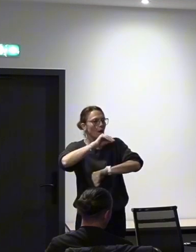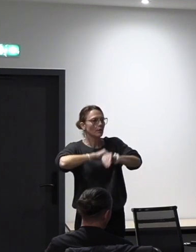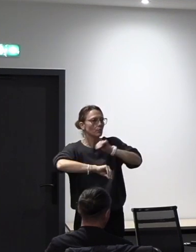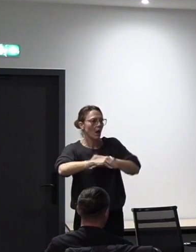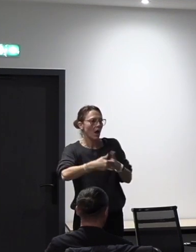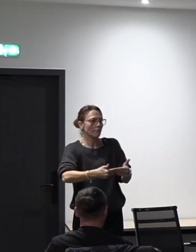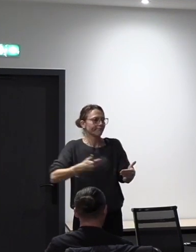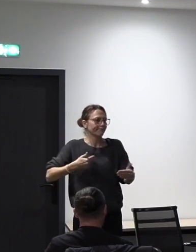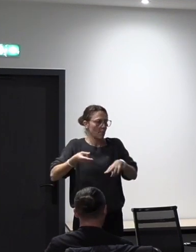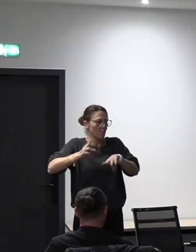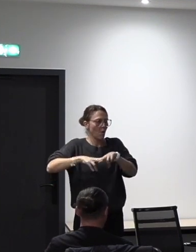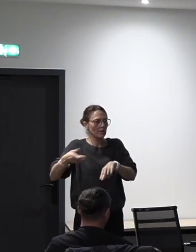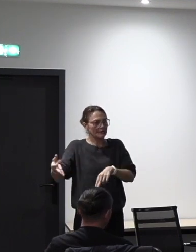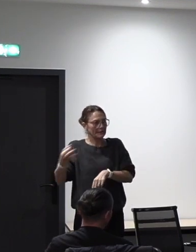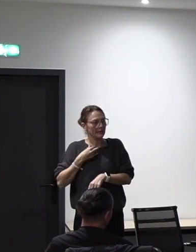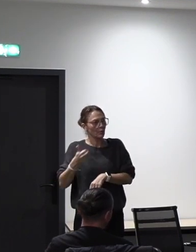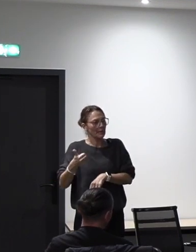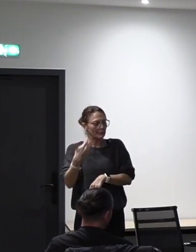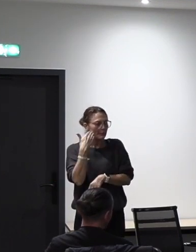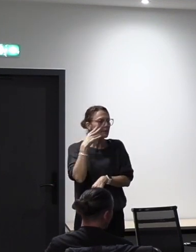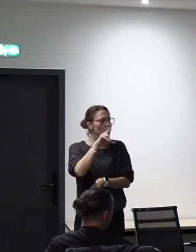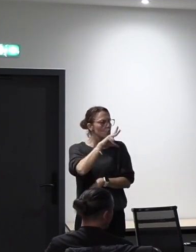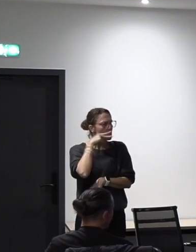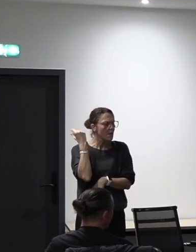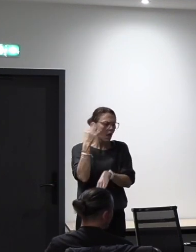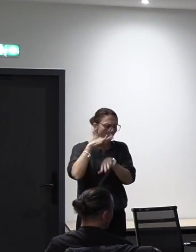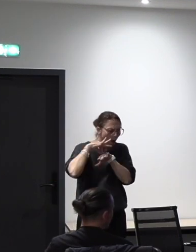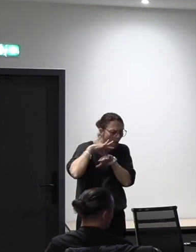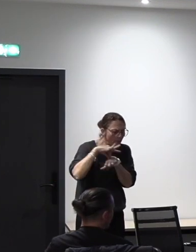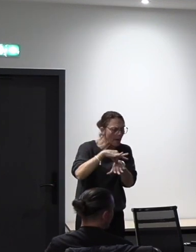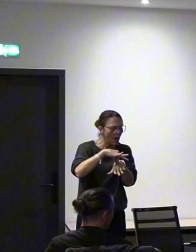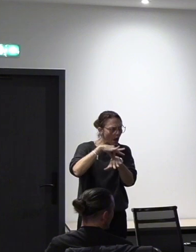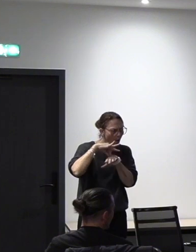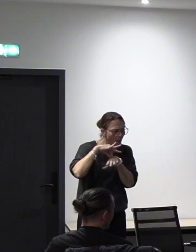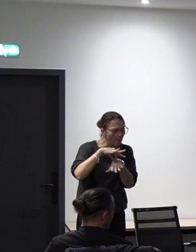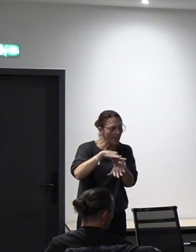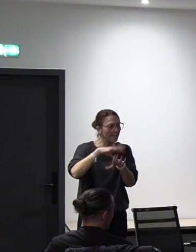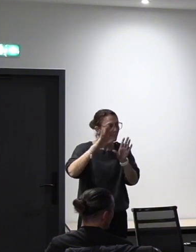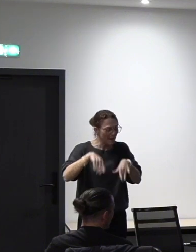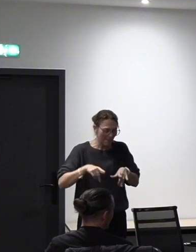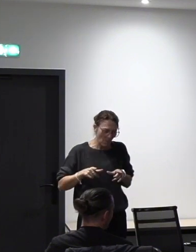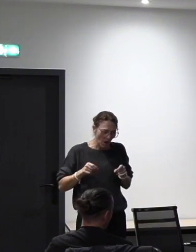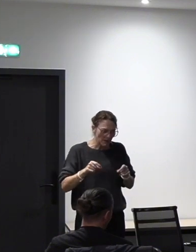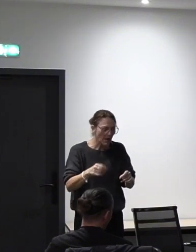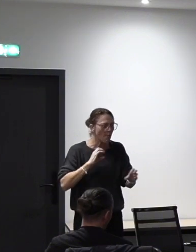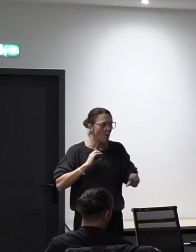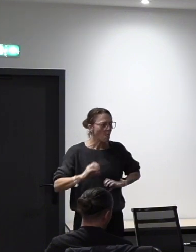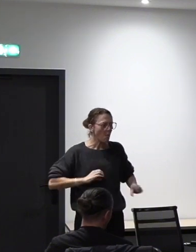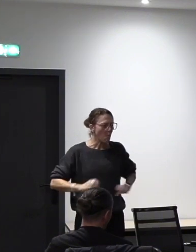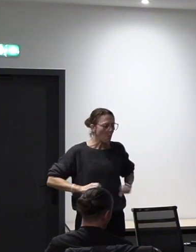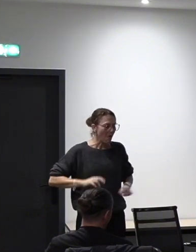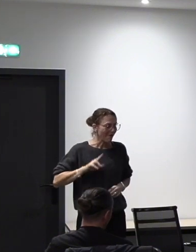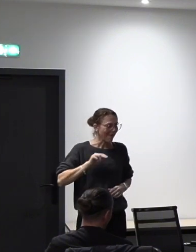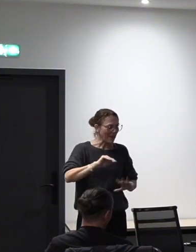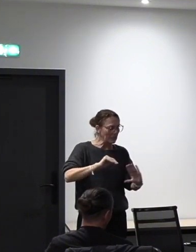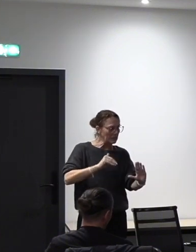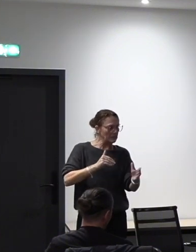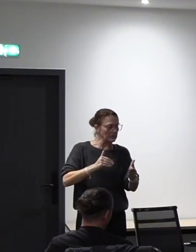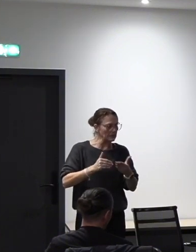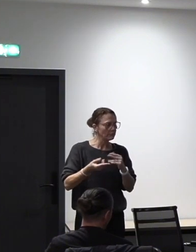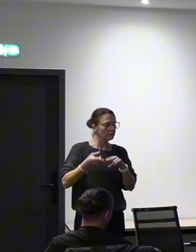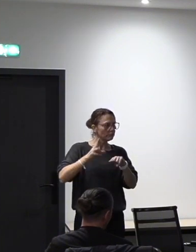lorsqu'on accompagne correctement, humainement, etc., des personnes cancéreuses métastatiques dont la temporalité est